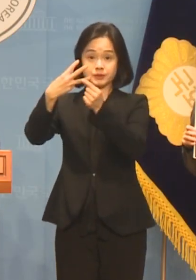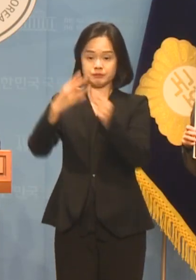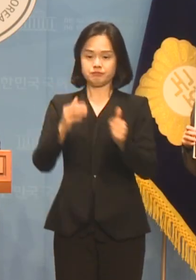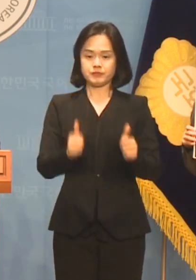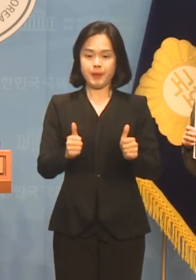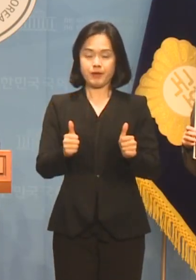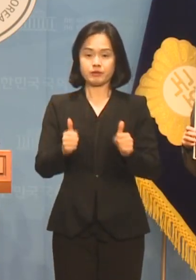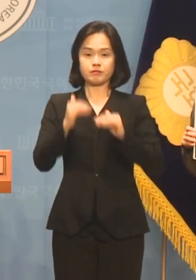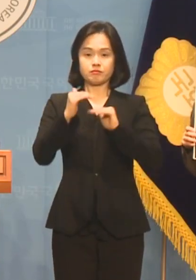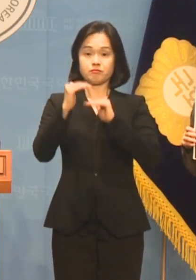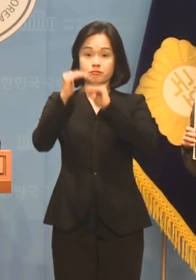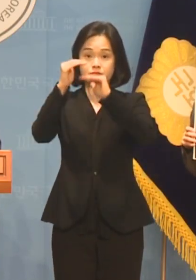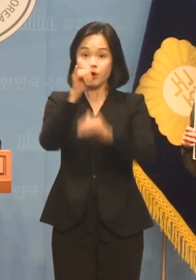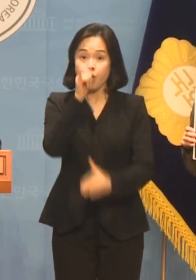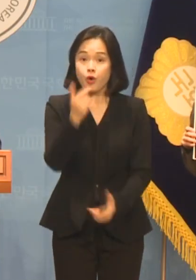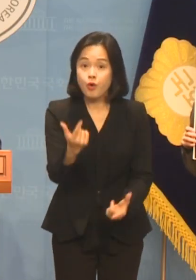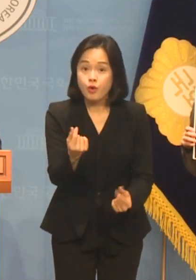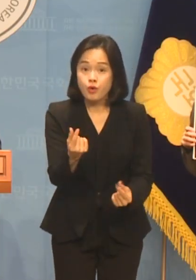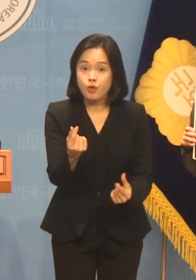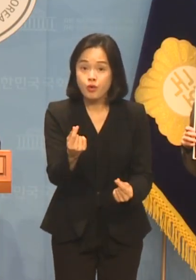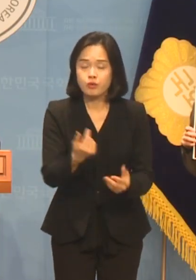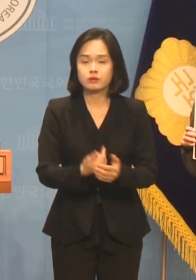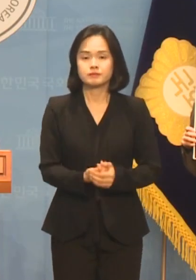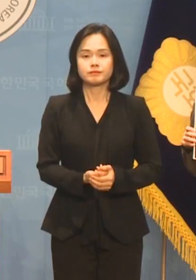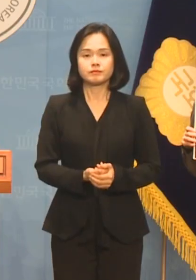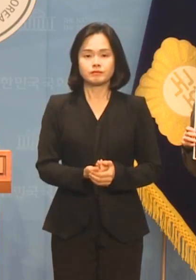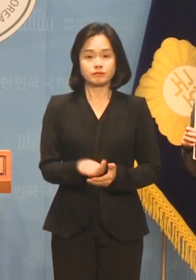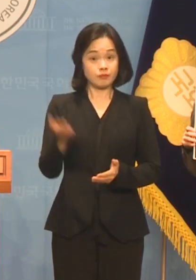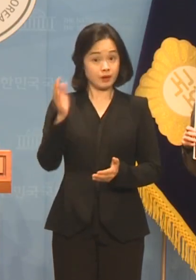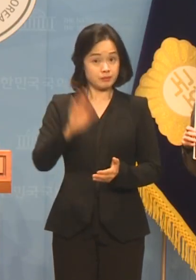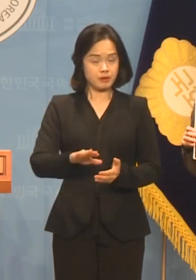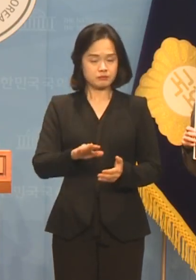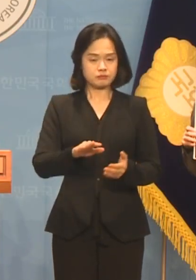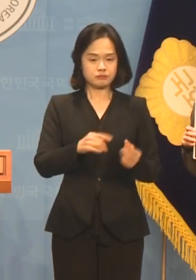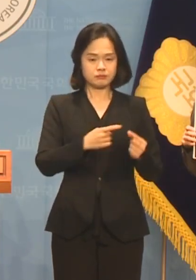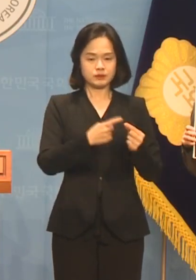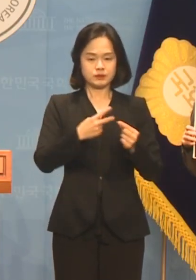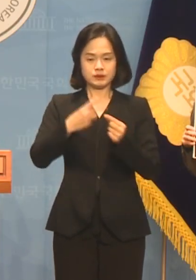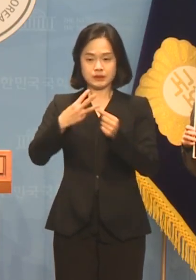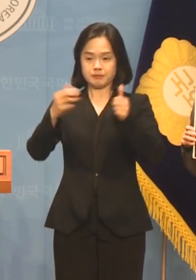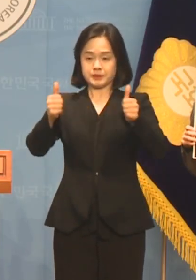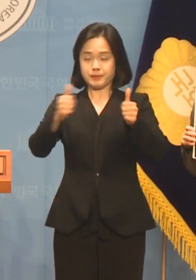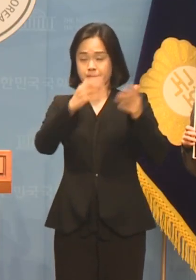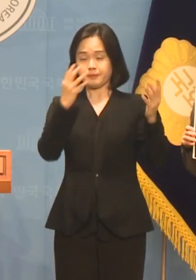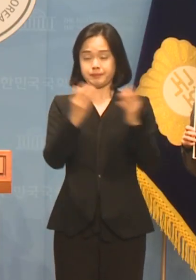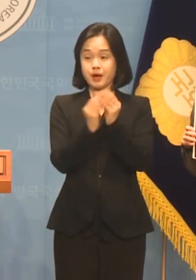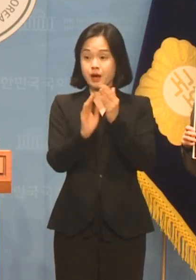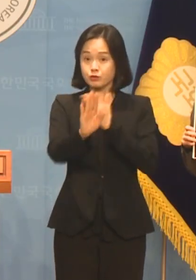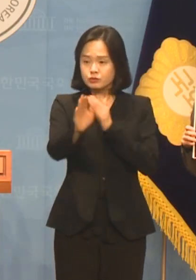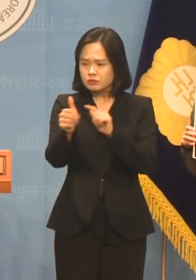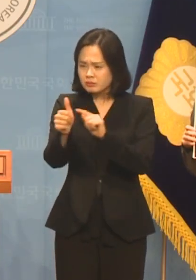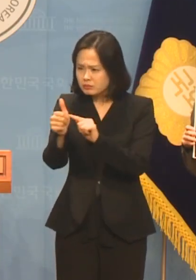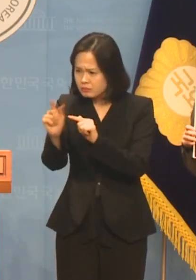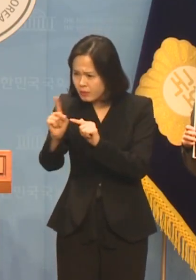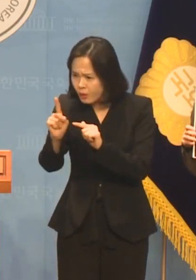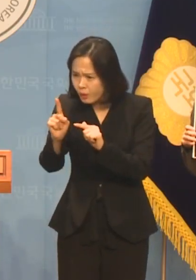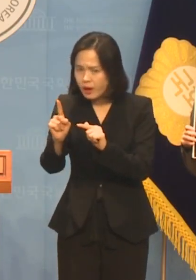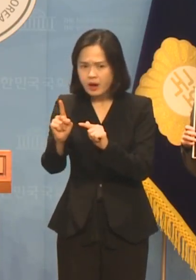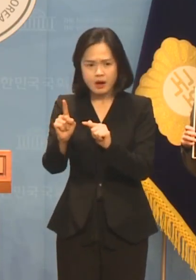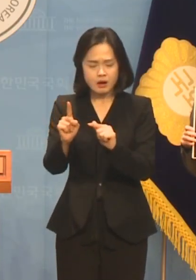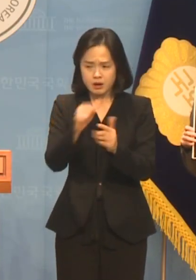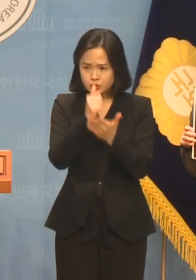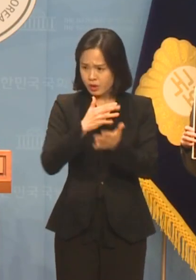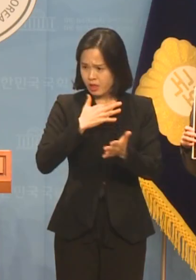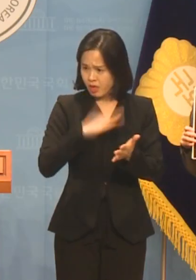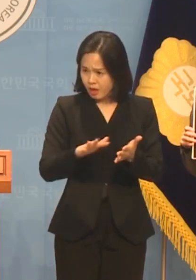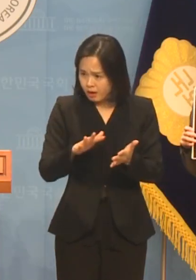끝났더라도 중요한 증거가 생기게 된다면 재심을 할 수 있다라고 하는 재심법이 있습니다. 제가